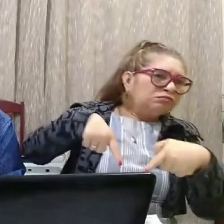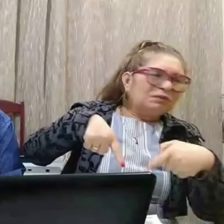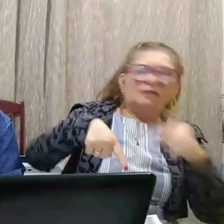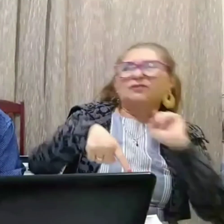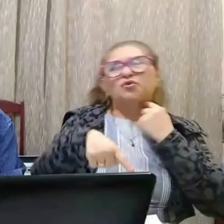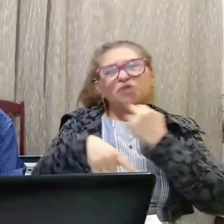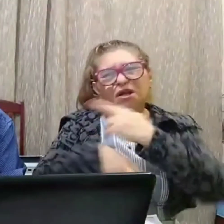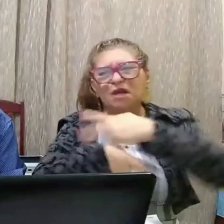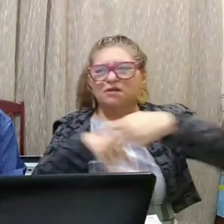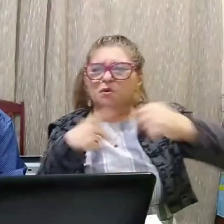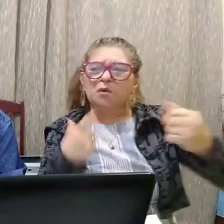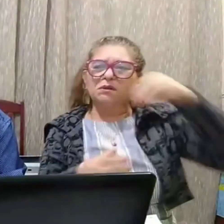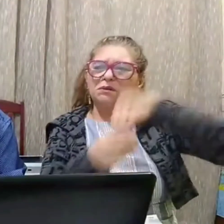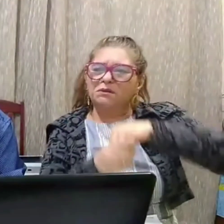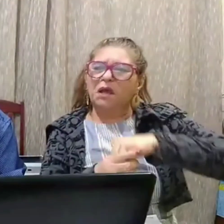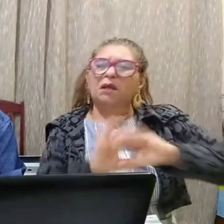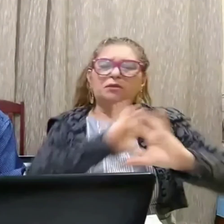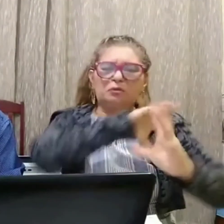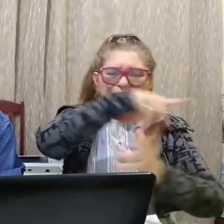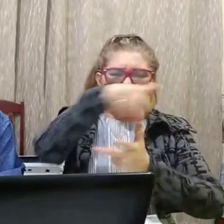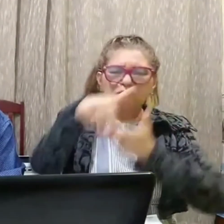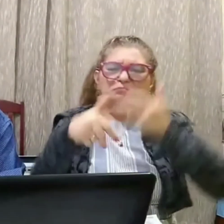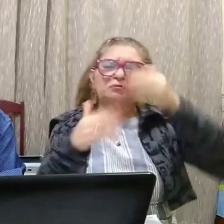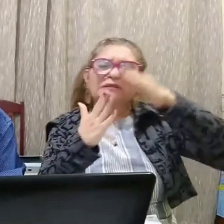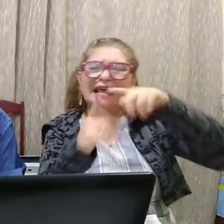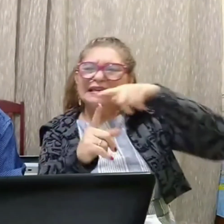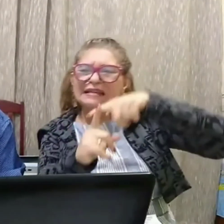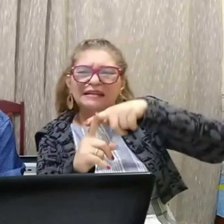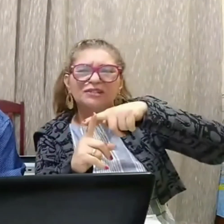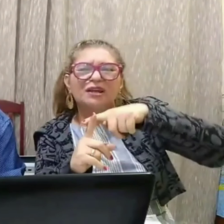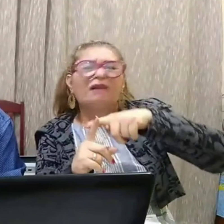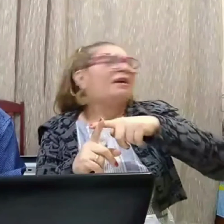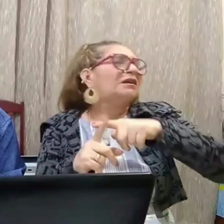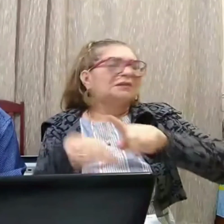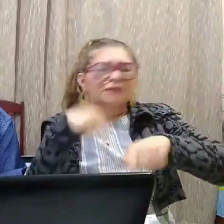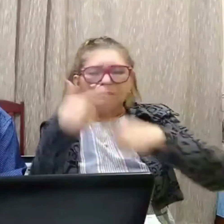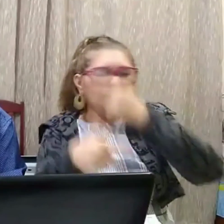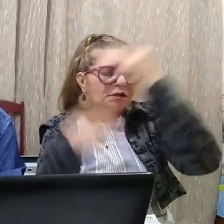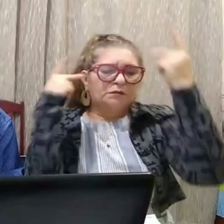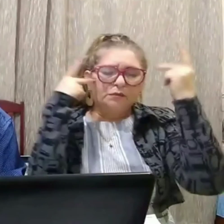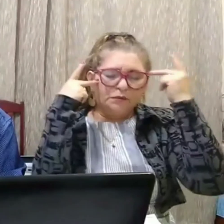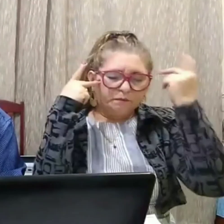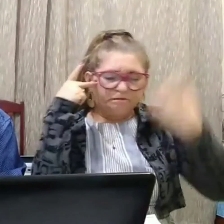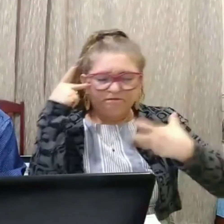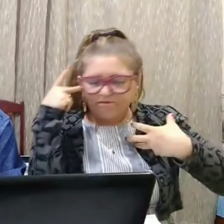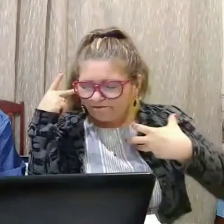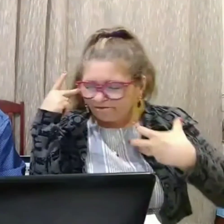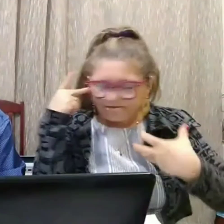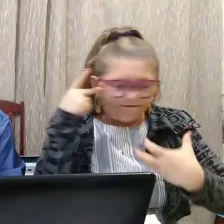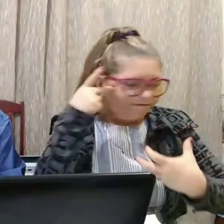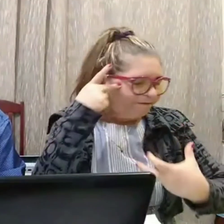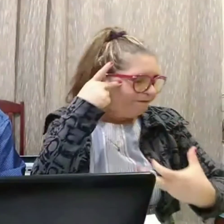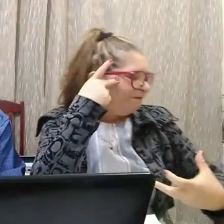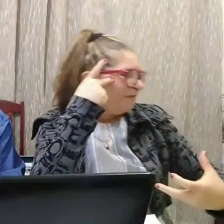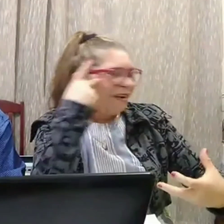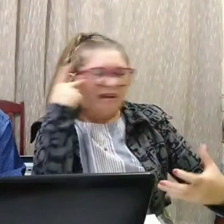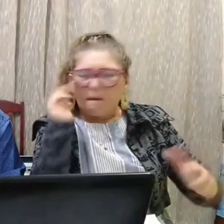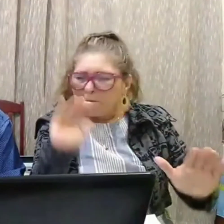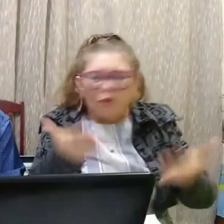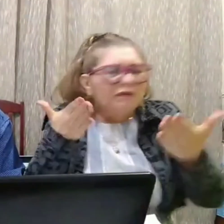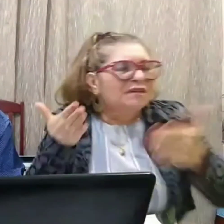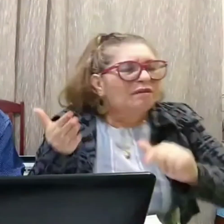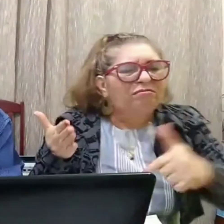moral, contra os erros doutrinários, parece-me que fez com que aquela igreja perdesse a motivação